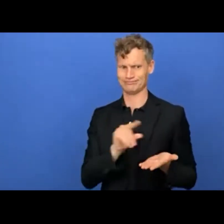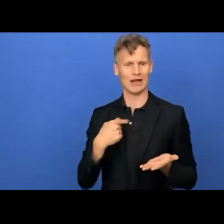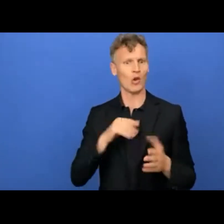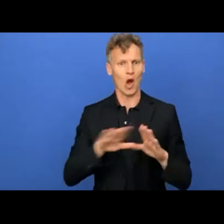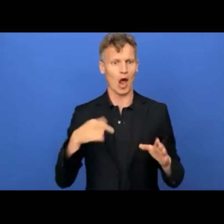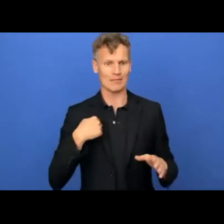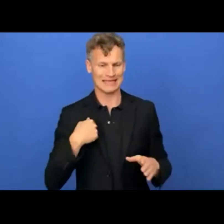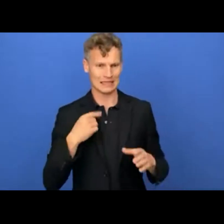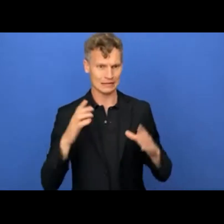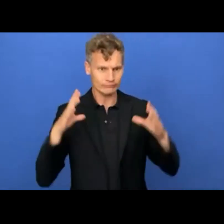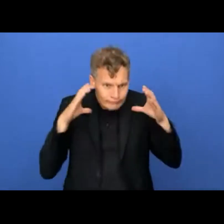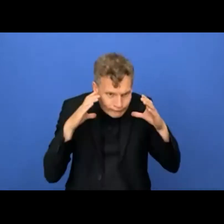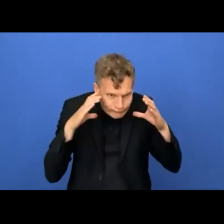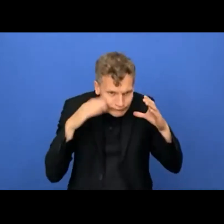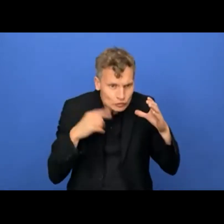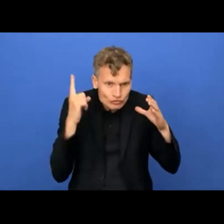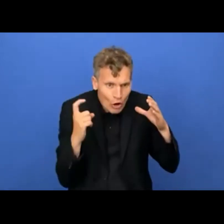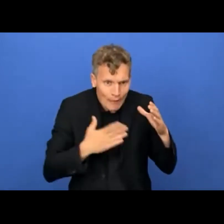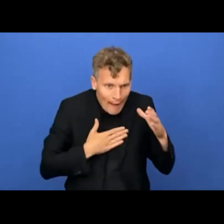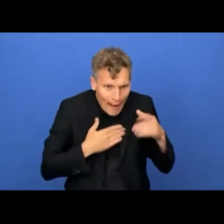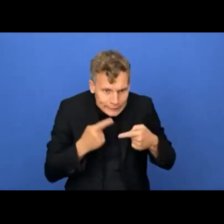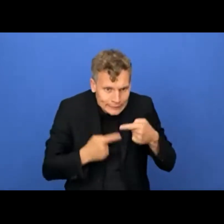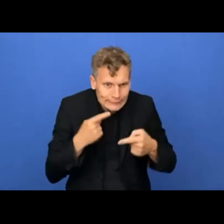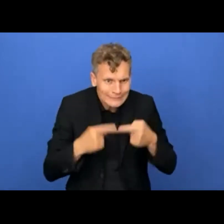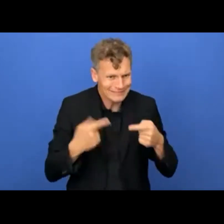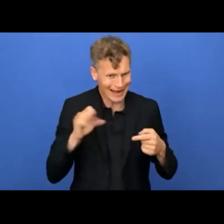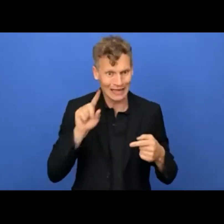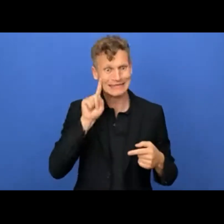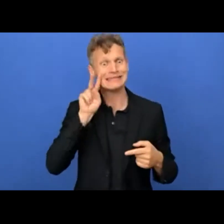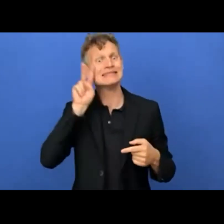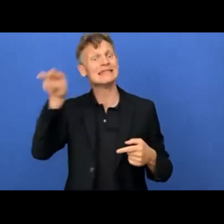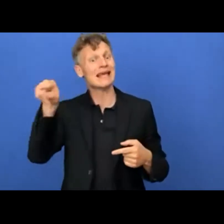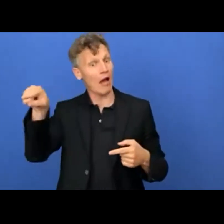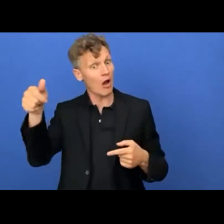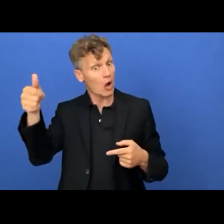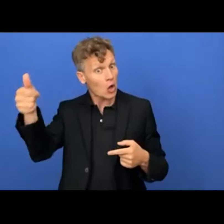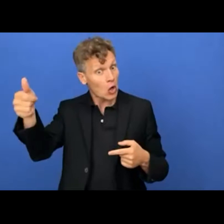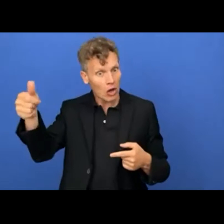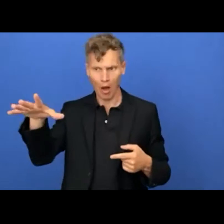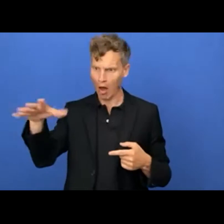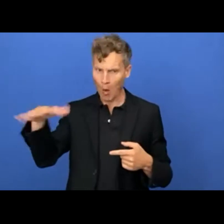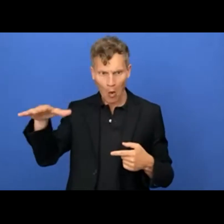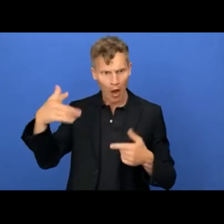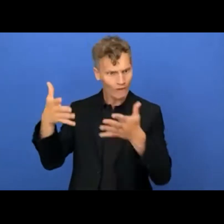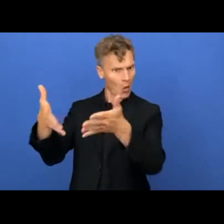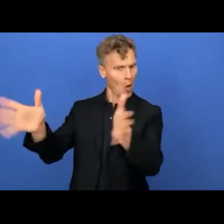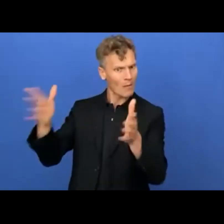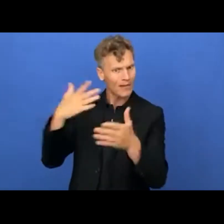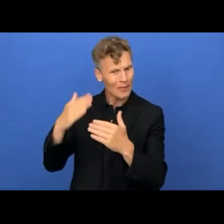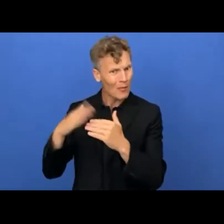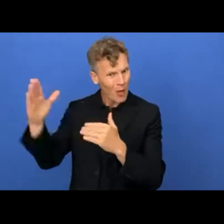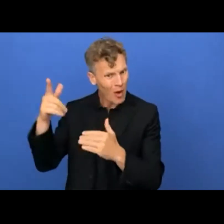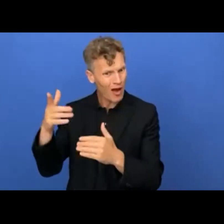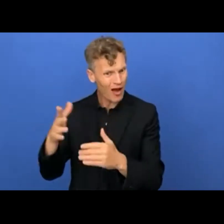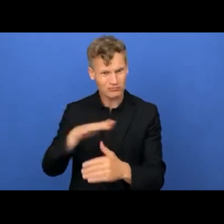les uns des autres. Il ne s'agit pas de réinventer la roue. Si on entend parler d'une pratique qui est bonne, qui est efficace et qui